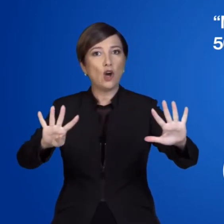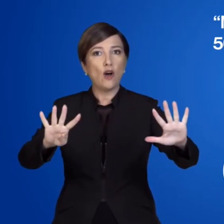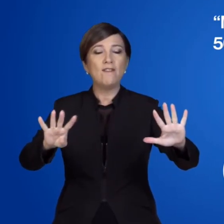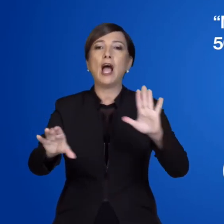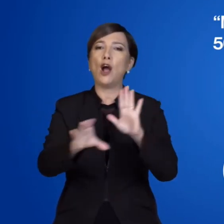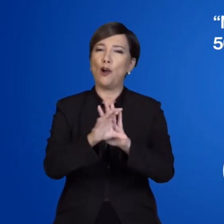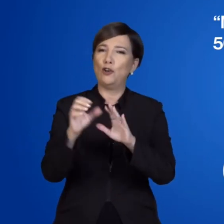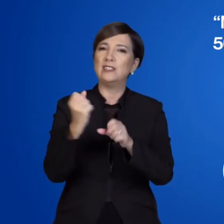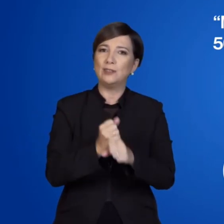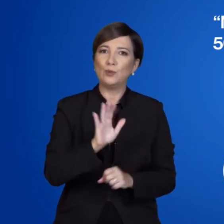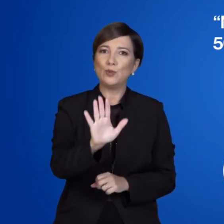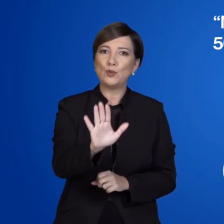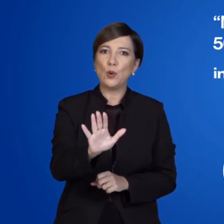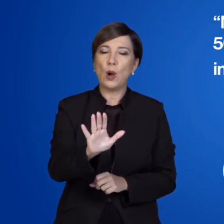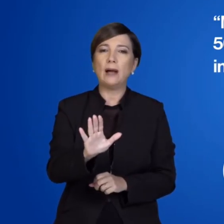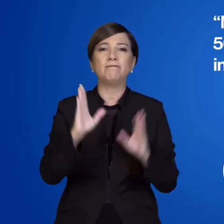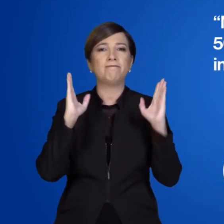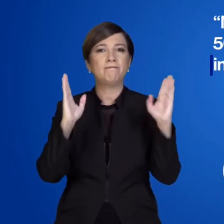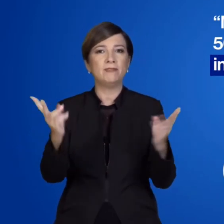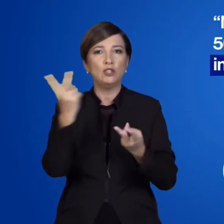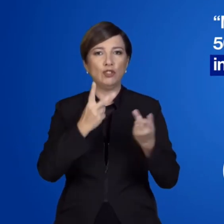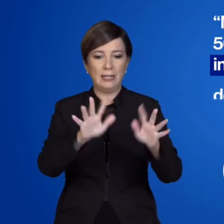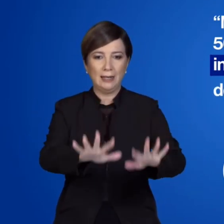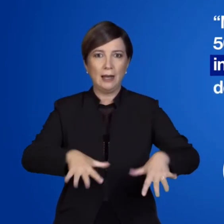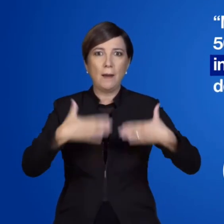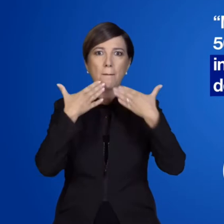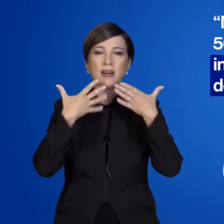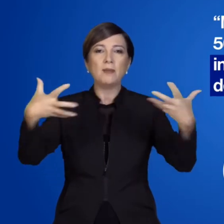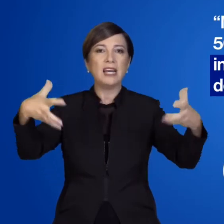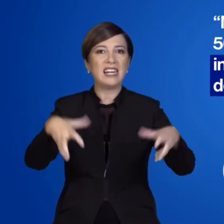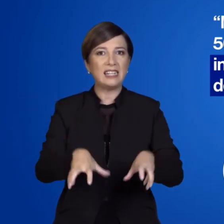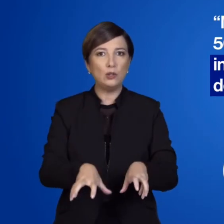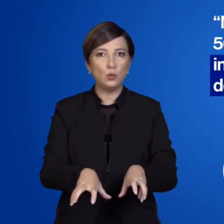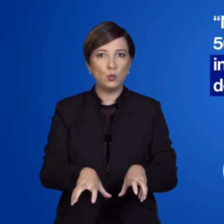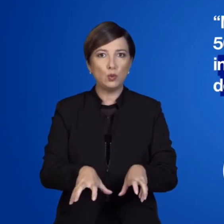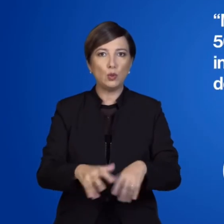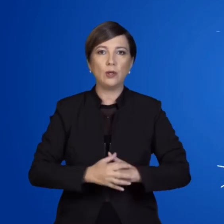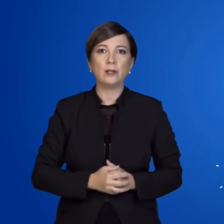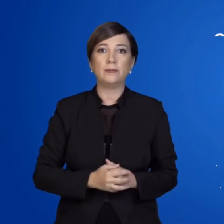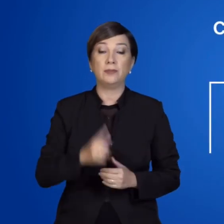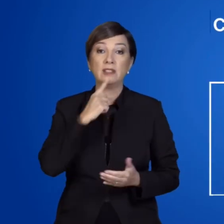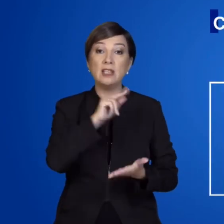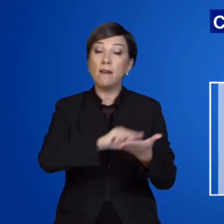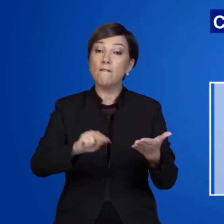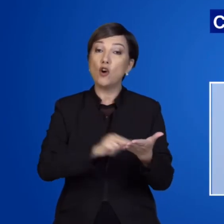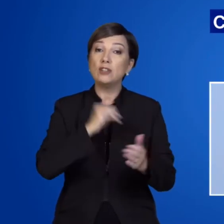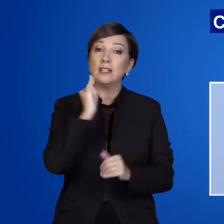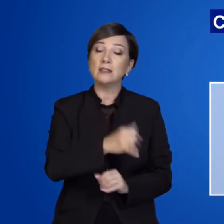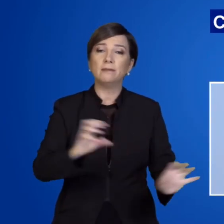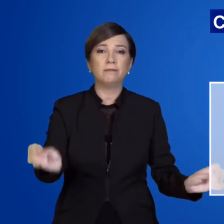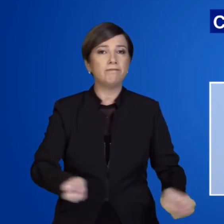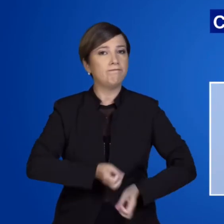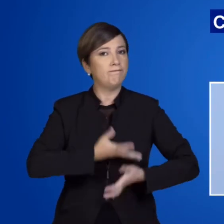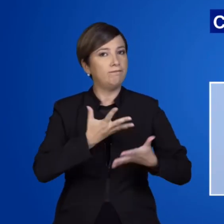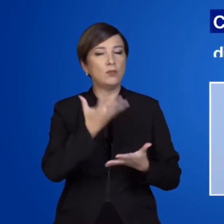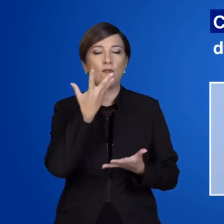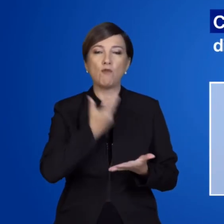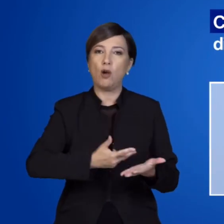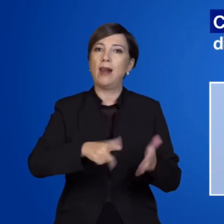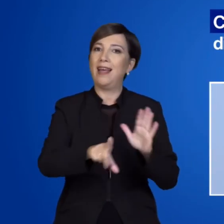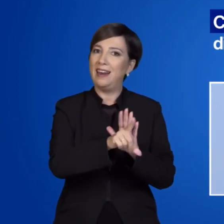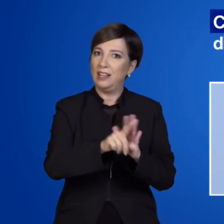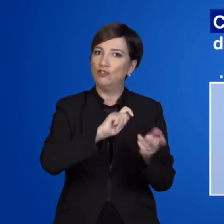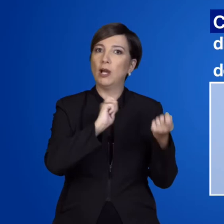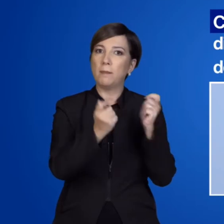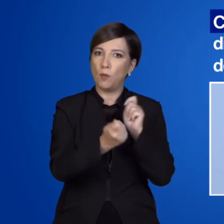della Costituzione in materia di riduzione del numero dei parlamentari. Chi vota sì esprime la volontà di approvare la